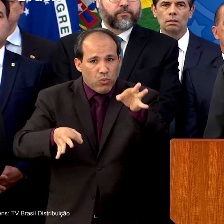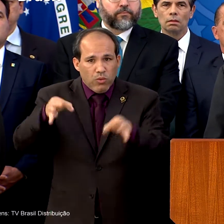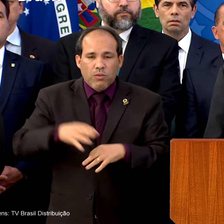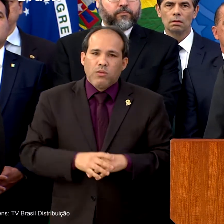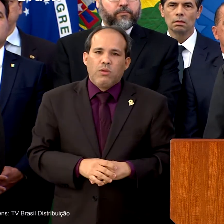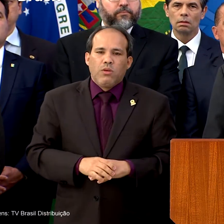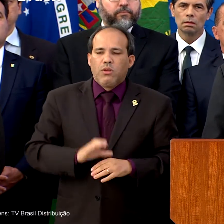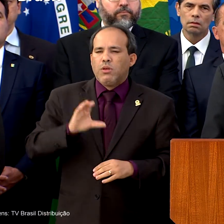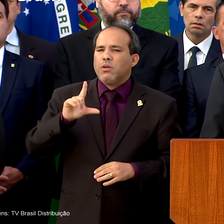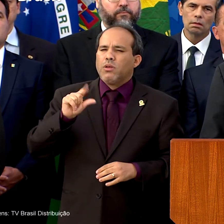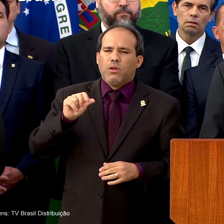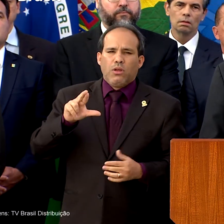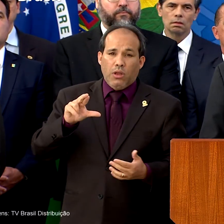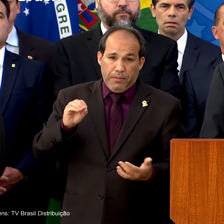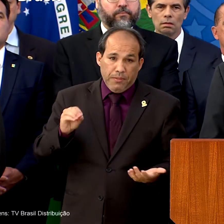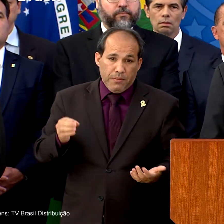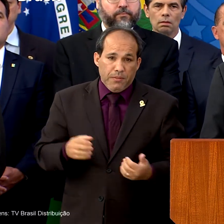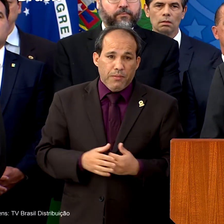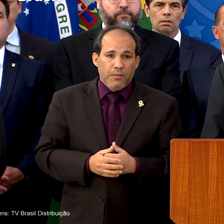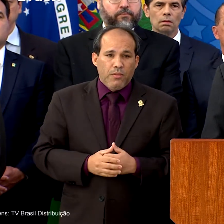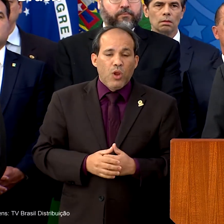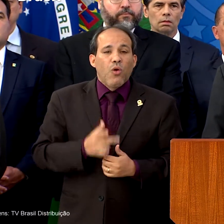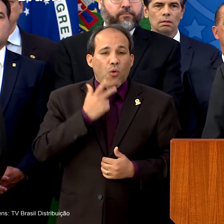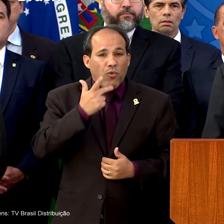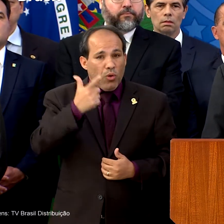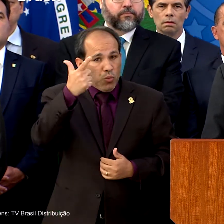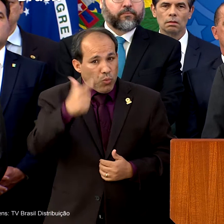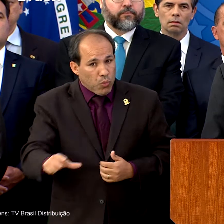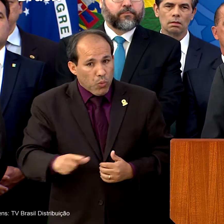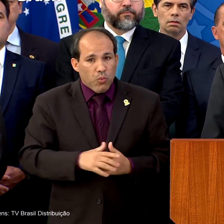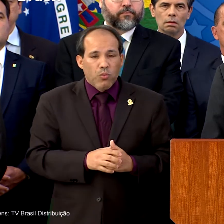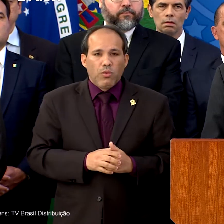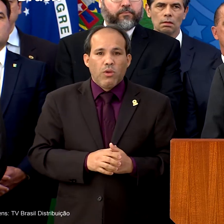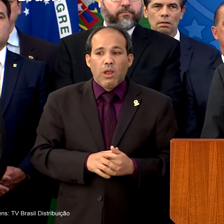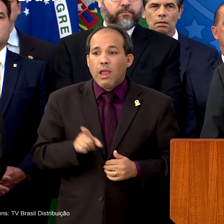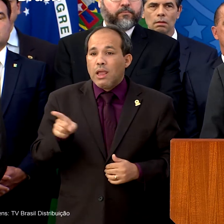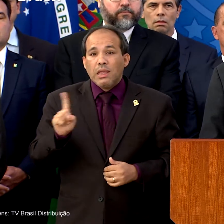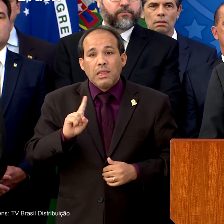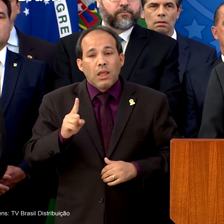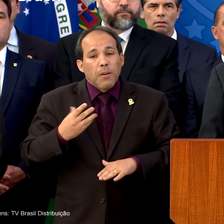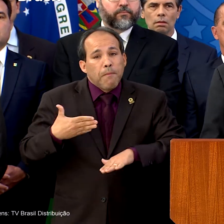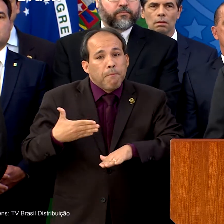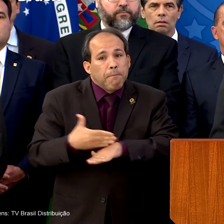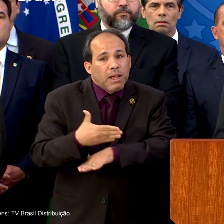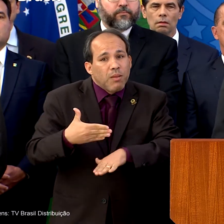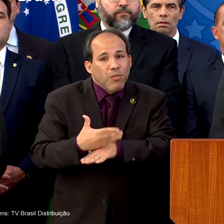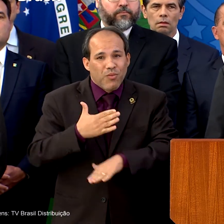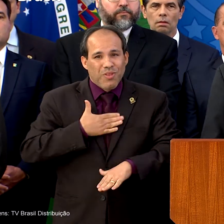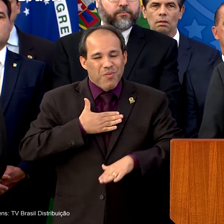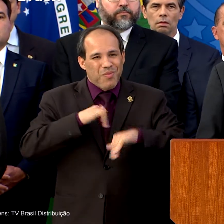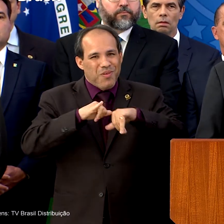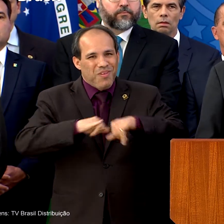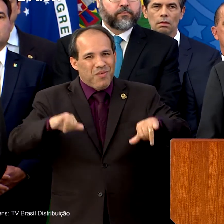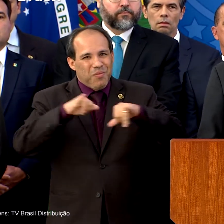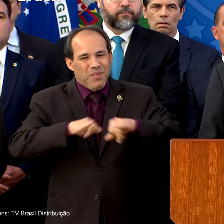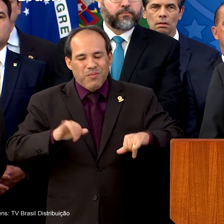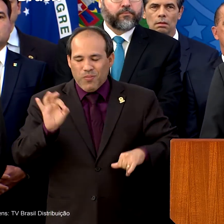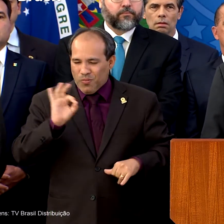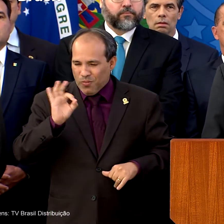e obviamente eu repeti não participou da minha campanha